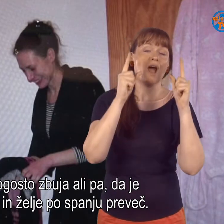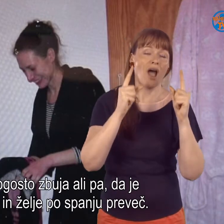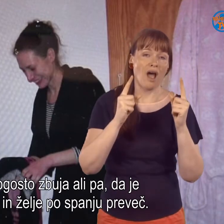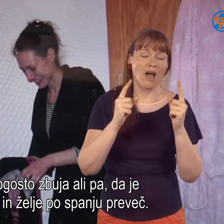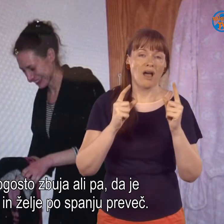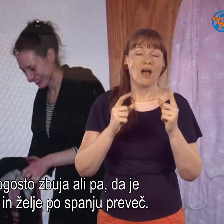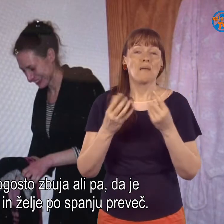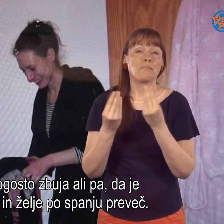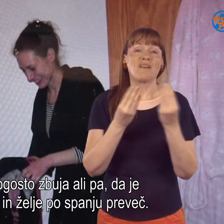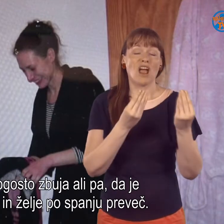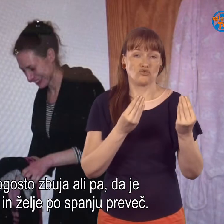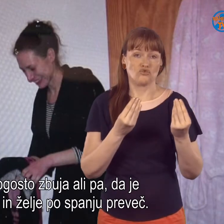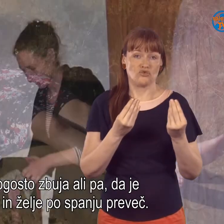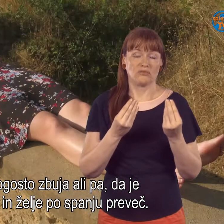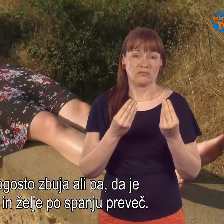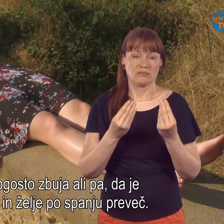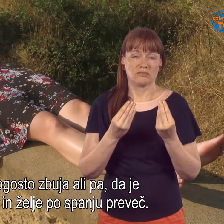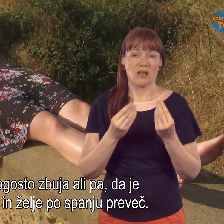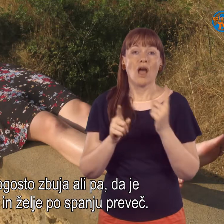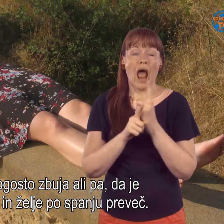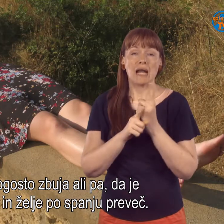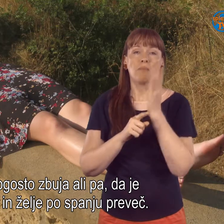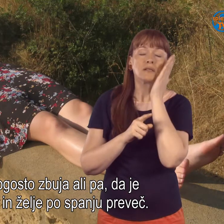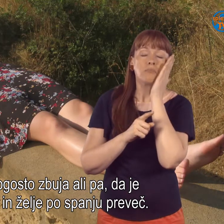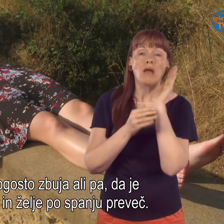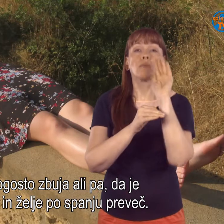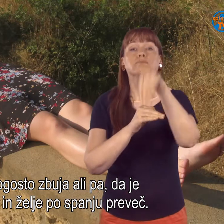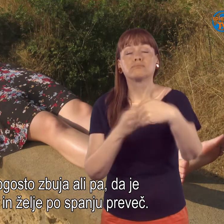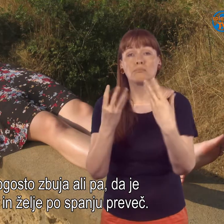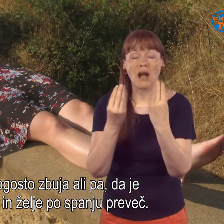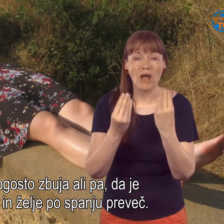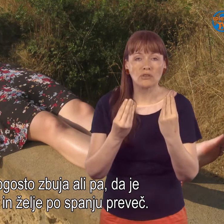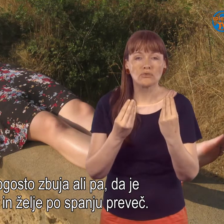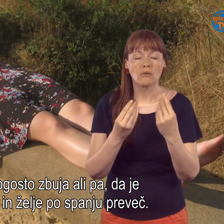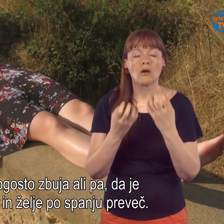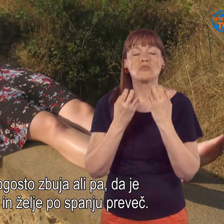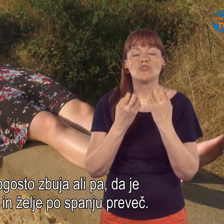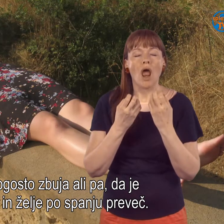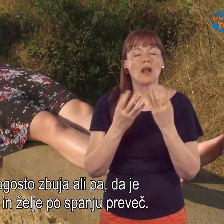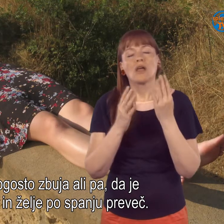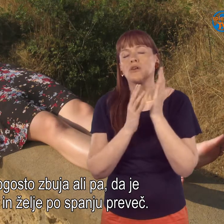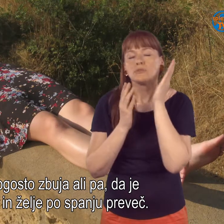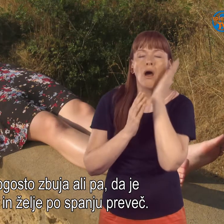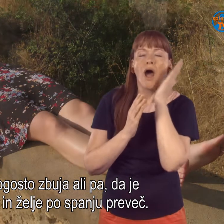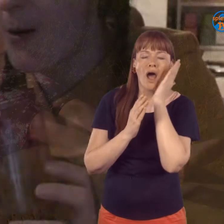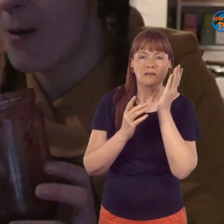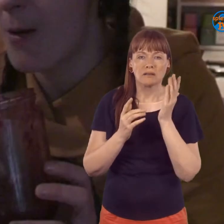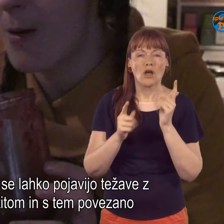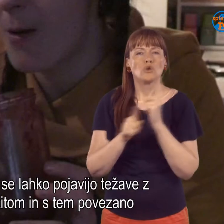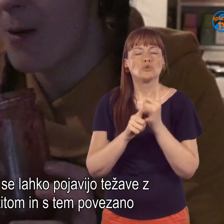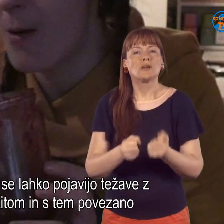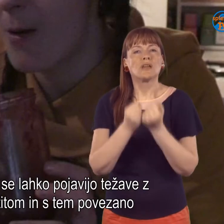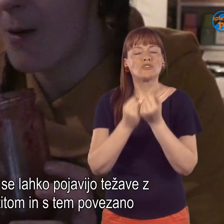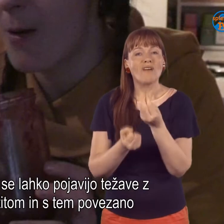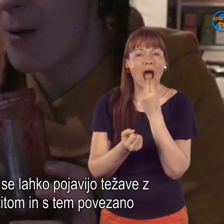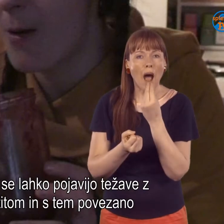zbuja prepogosto, ali pa da je spanja preveč ali pa te želje po spanju. Potem težave